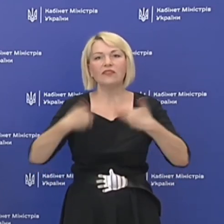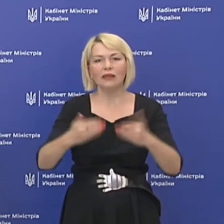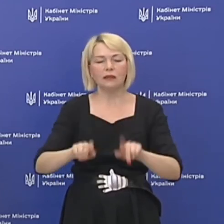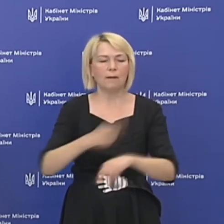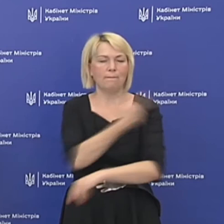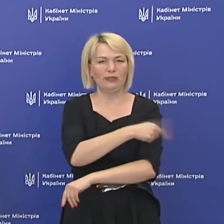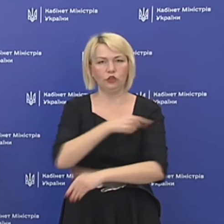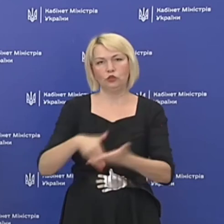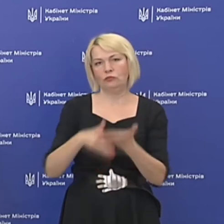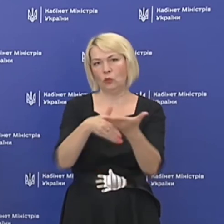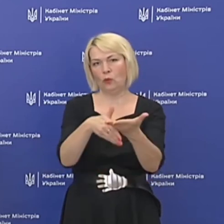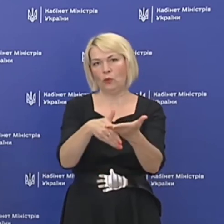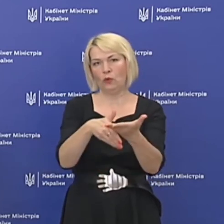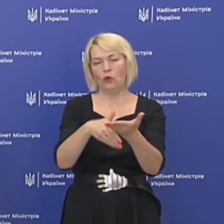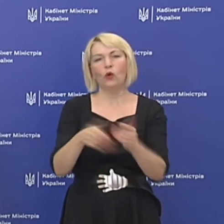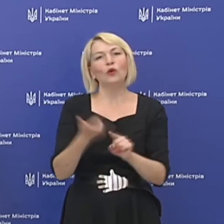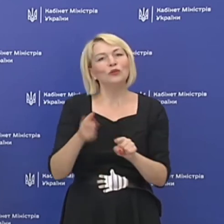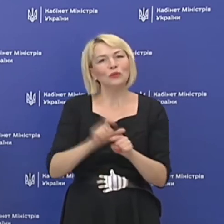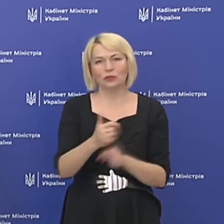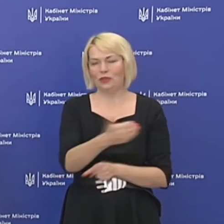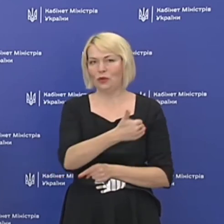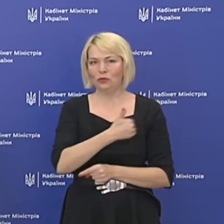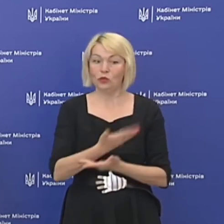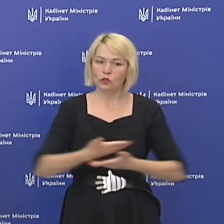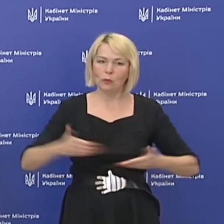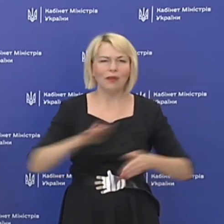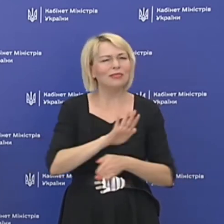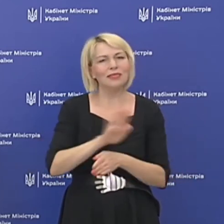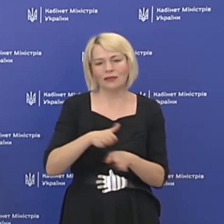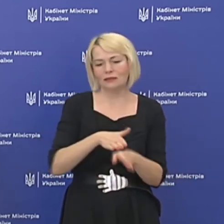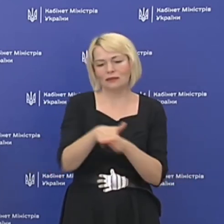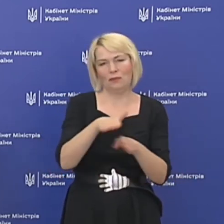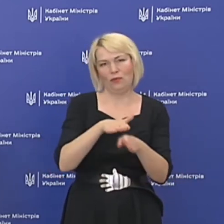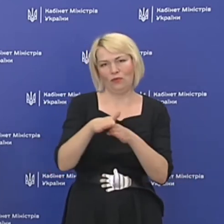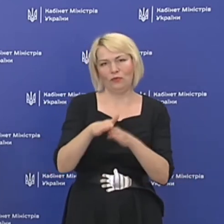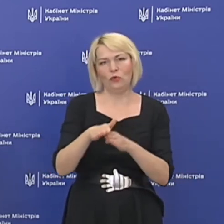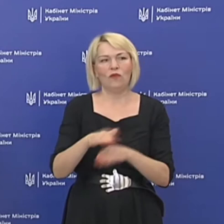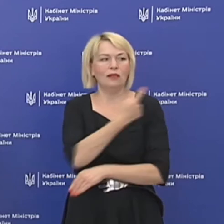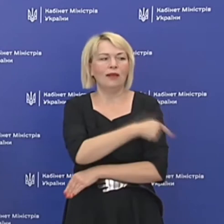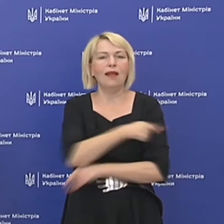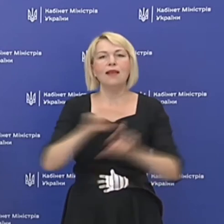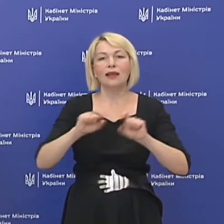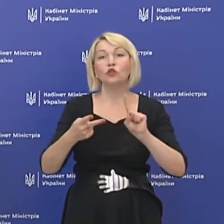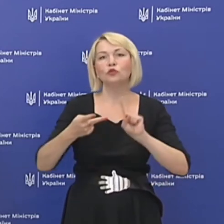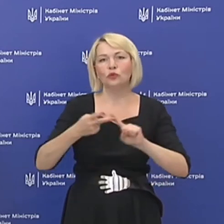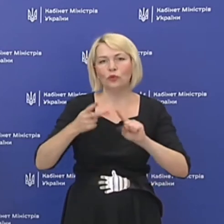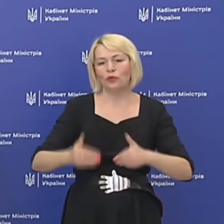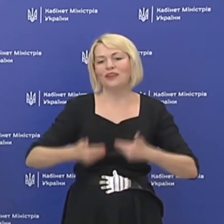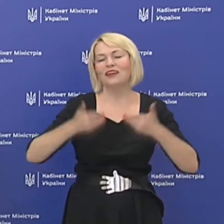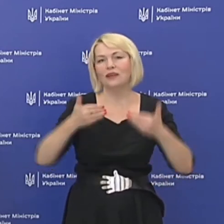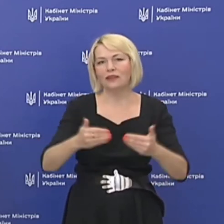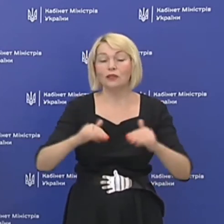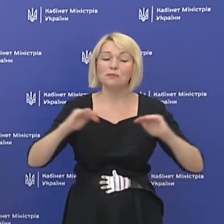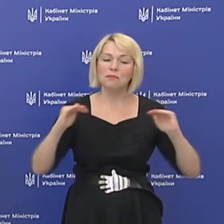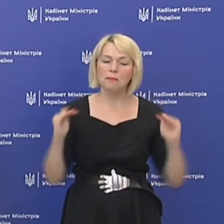Україні. Я дуже хочу, щоб ми не заповнювали лікарні другої хвилі і щоб в нас